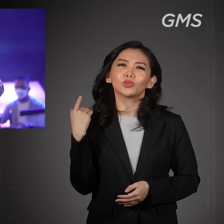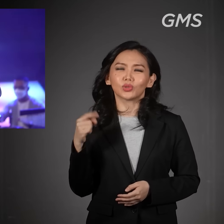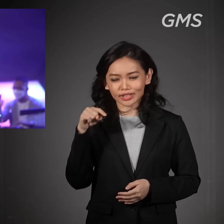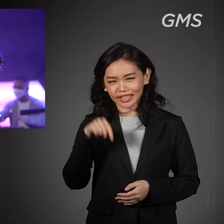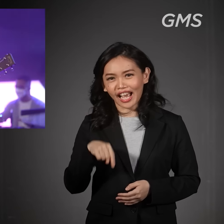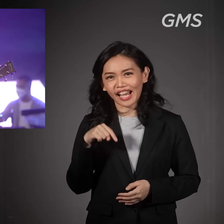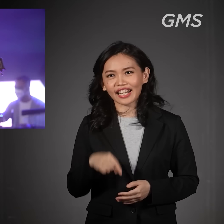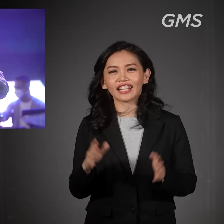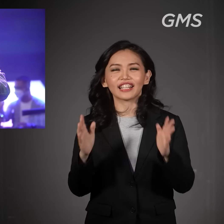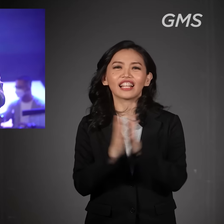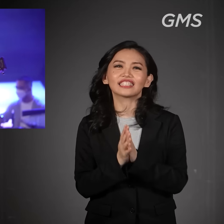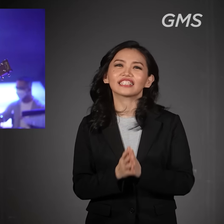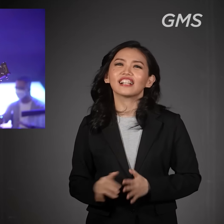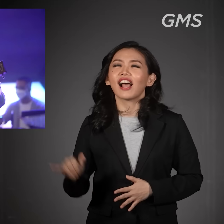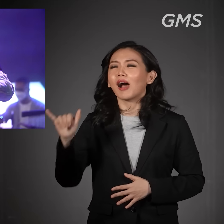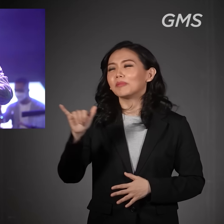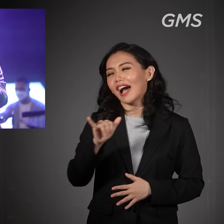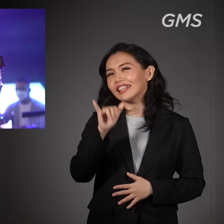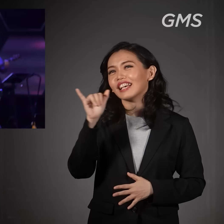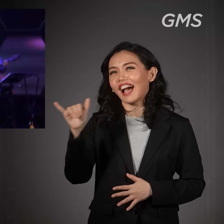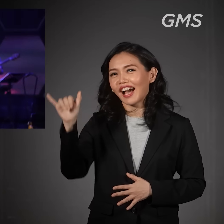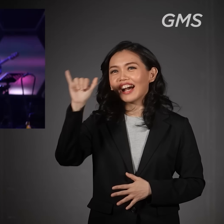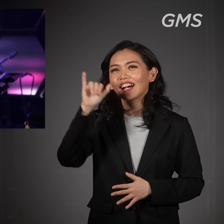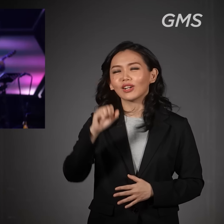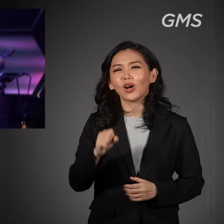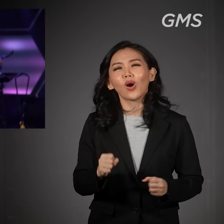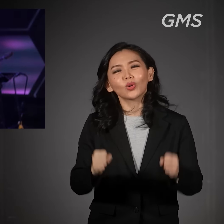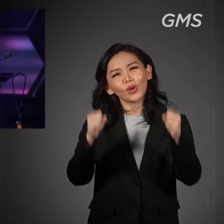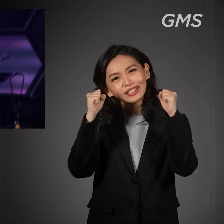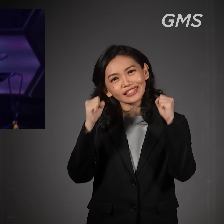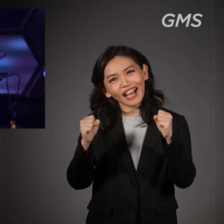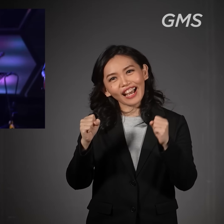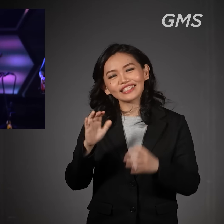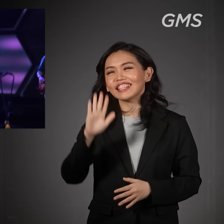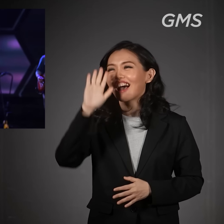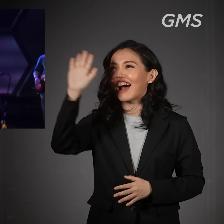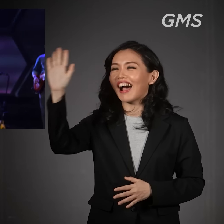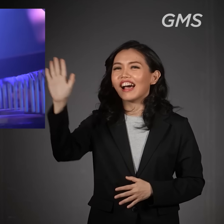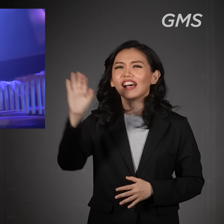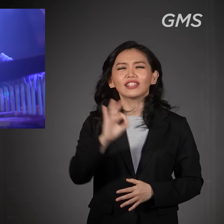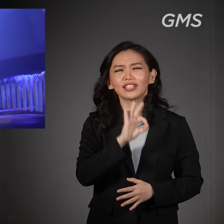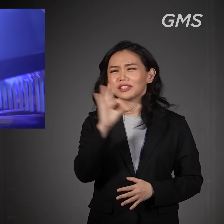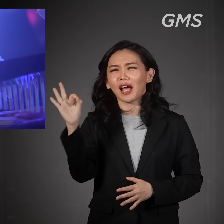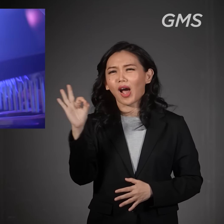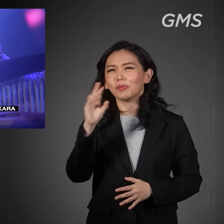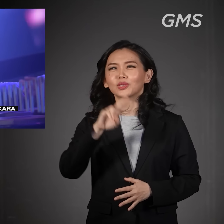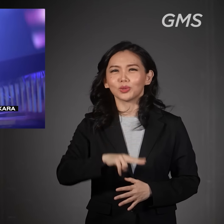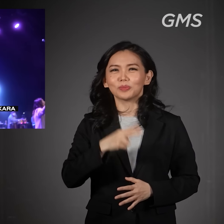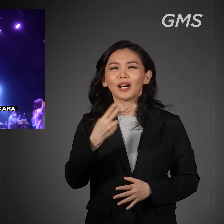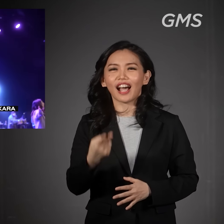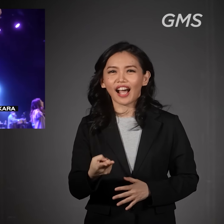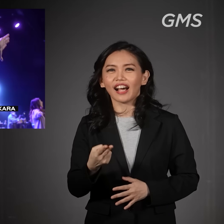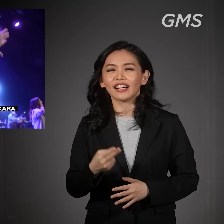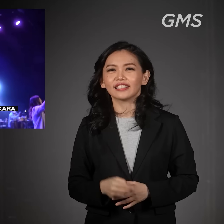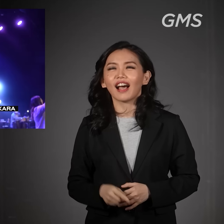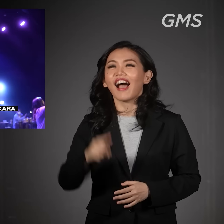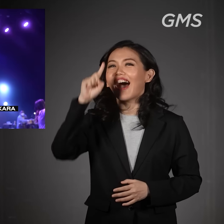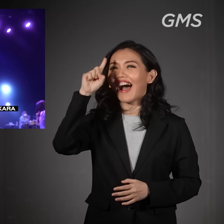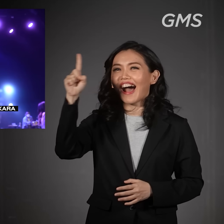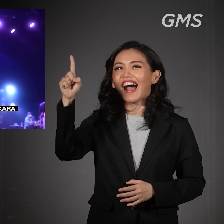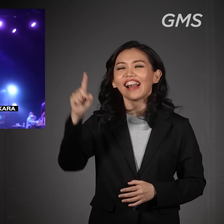dulu, sekarang, dan selamanya. Kuasanya tidak berubah.